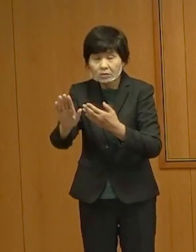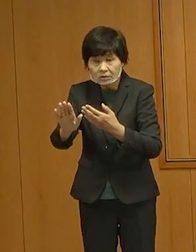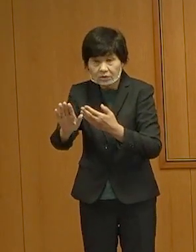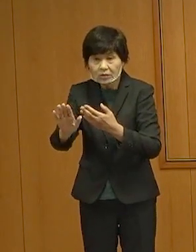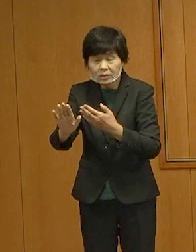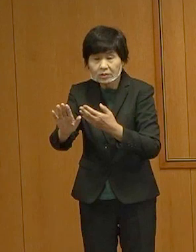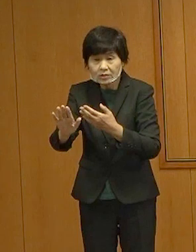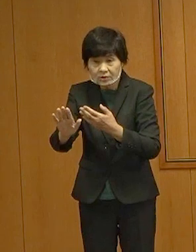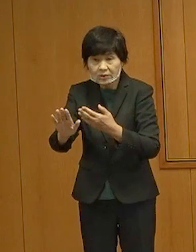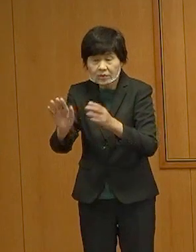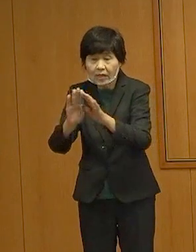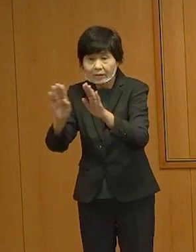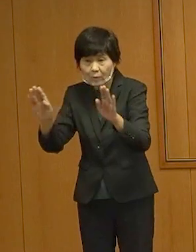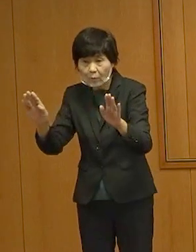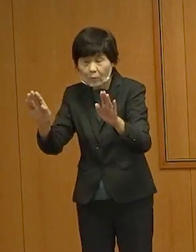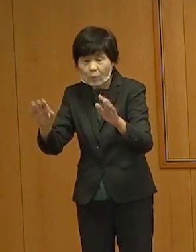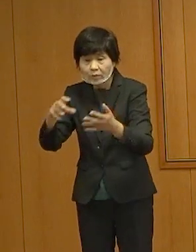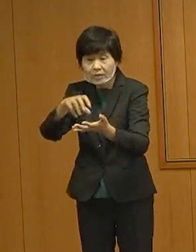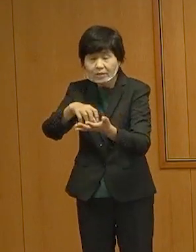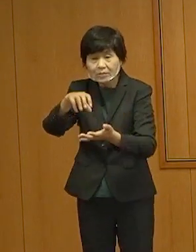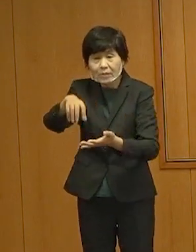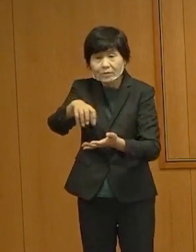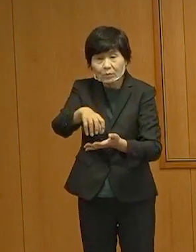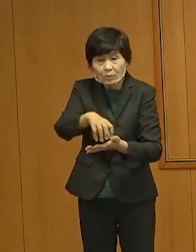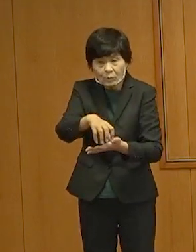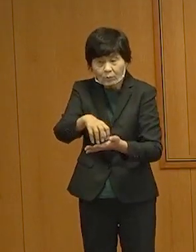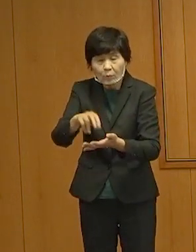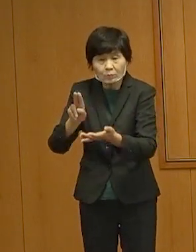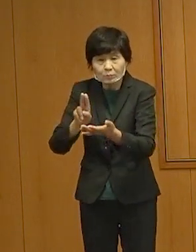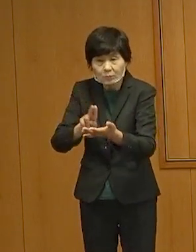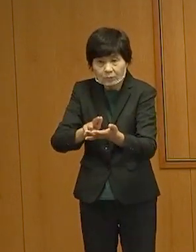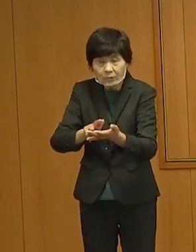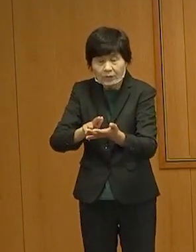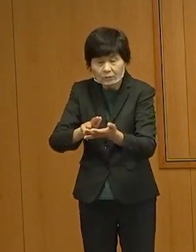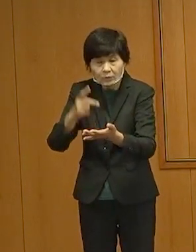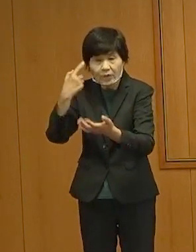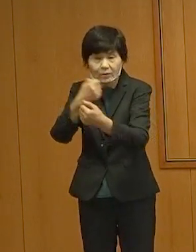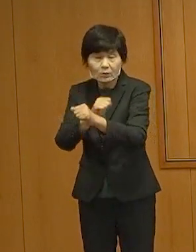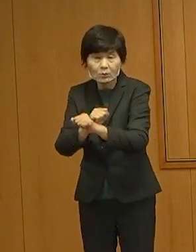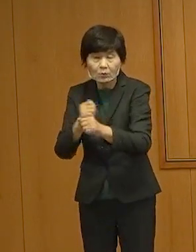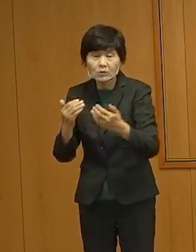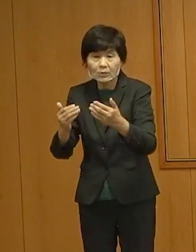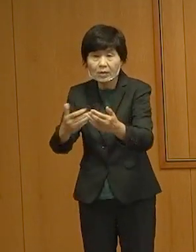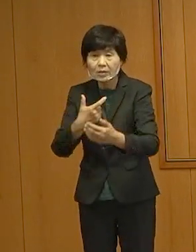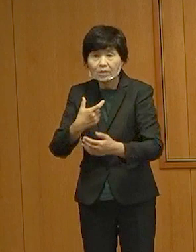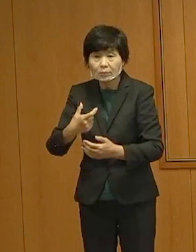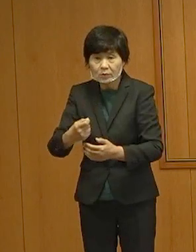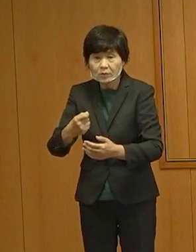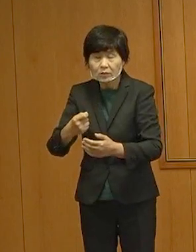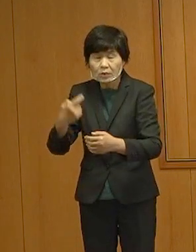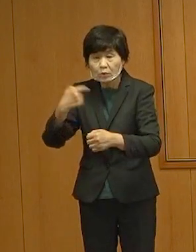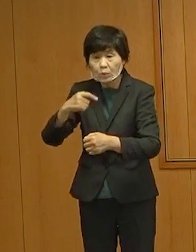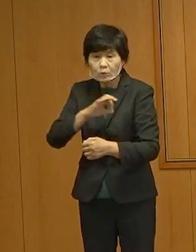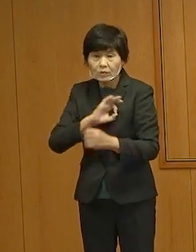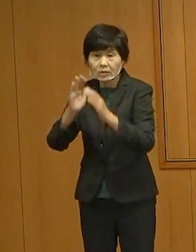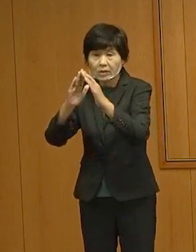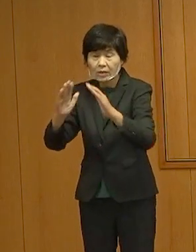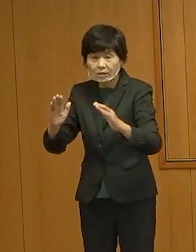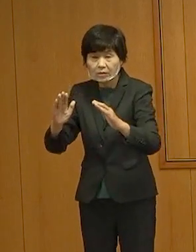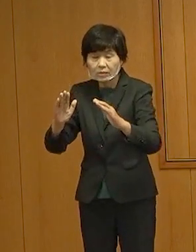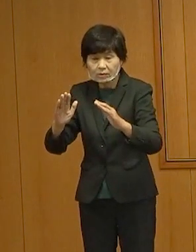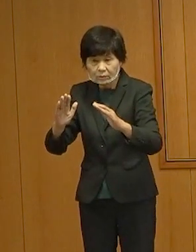等についても検討を進めていきたいというふうに考えておりまして、教育委員会と私どもと一緒になって、県